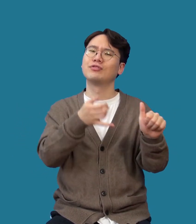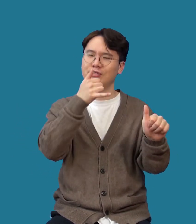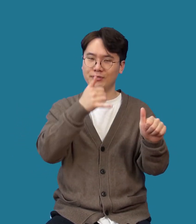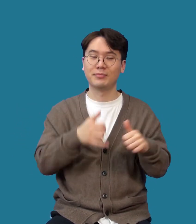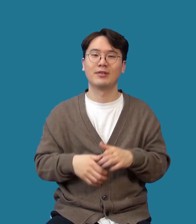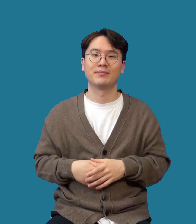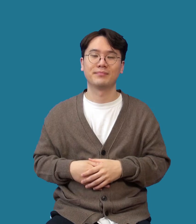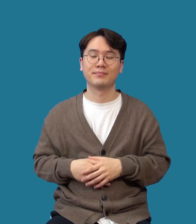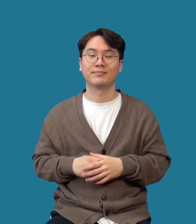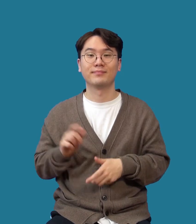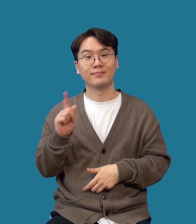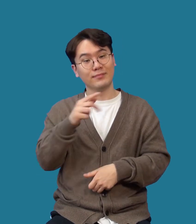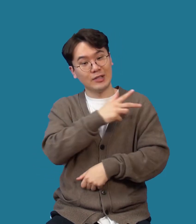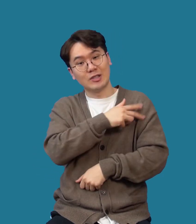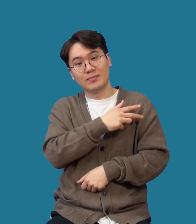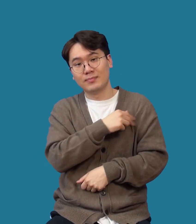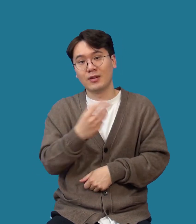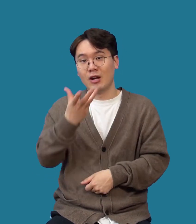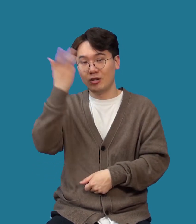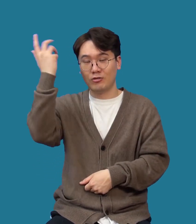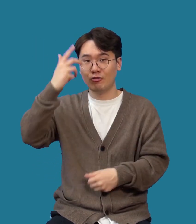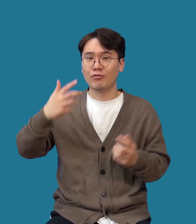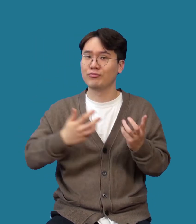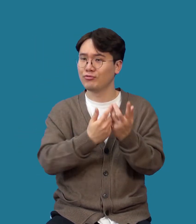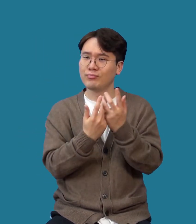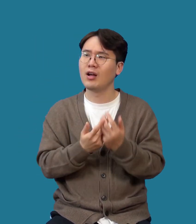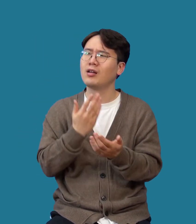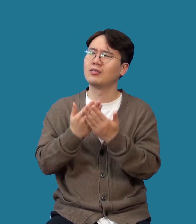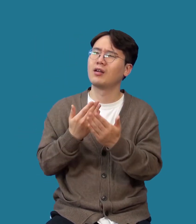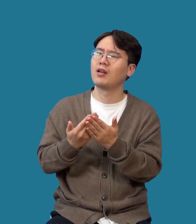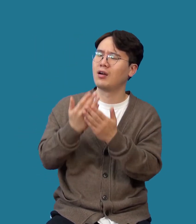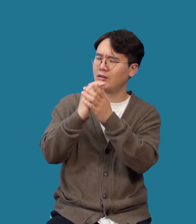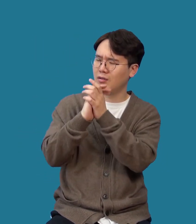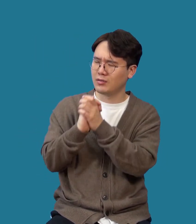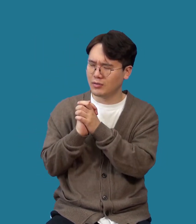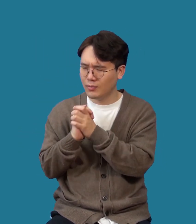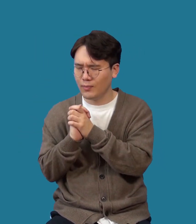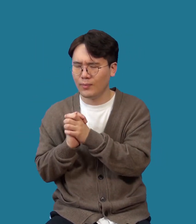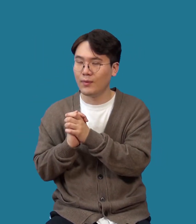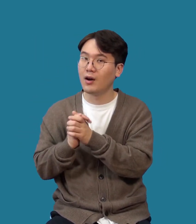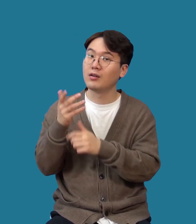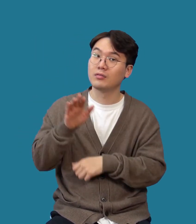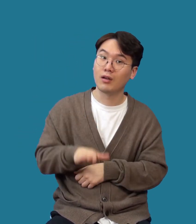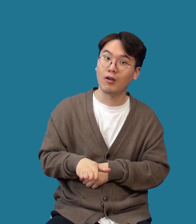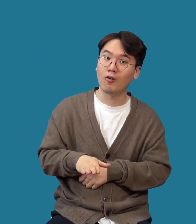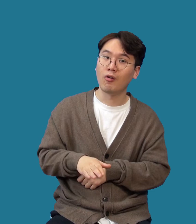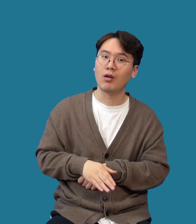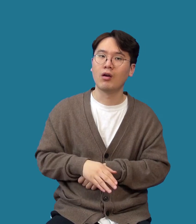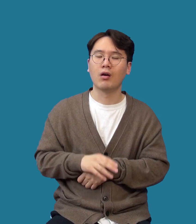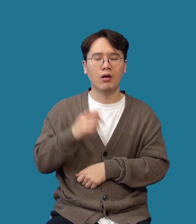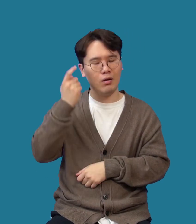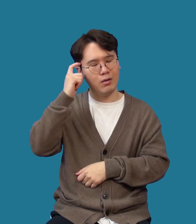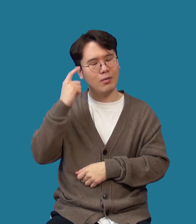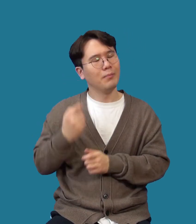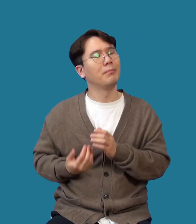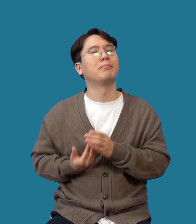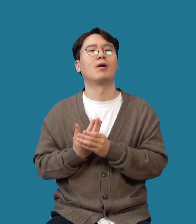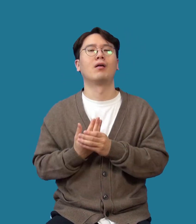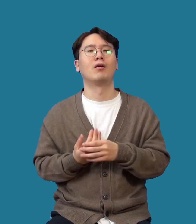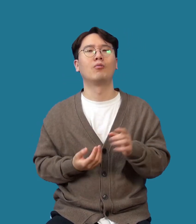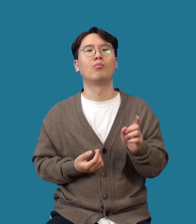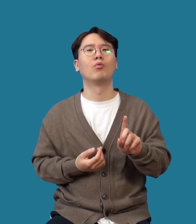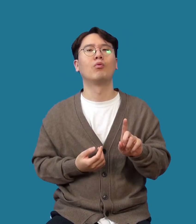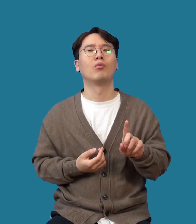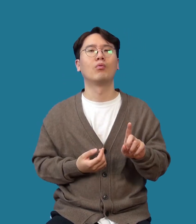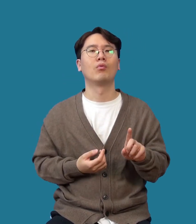집사님은 성령 충만 받게 해달라고 계속 기도를 하는데 기도할 때마다 친구 한 사람이 자꾸 떠오릅니다. 성령